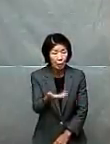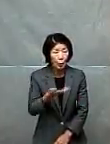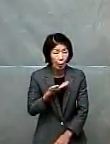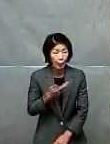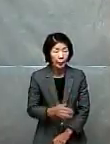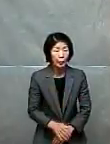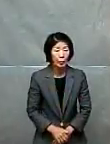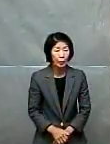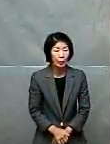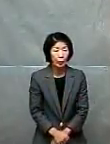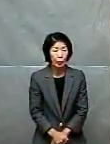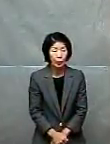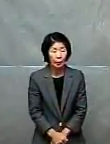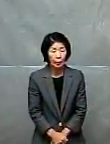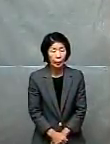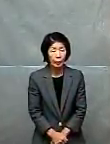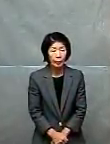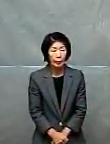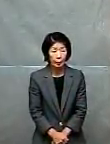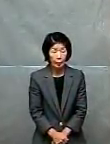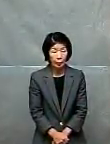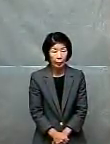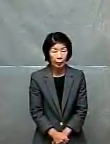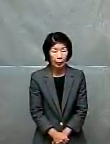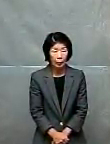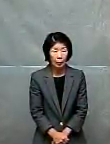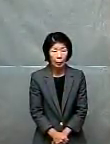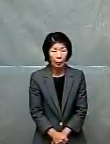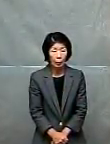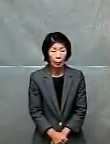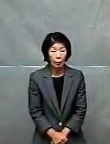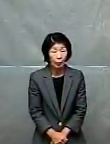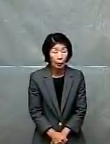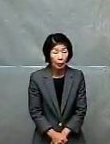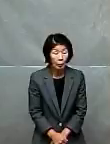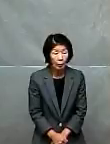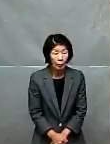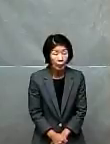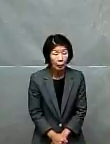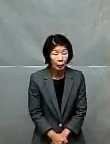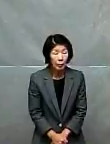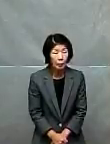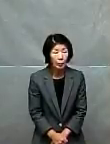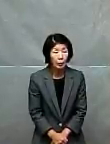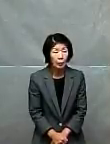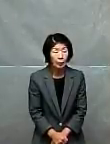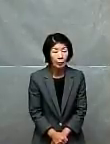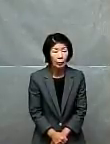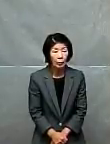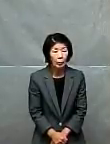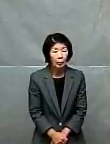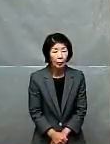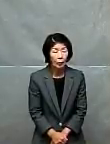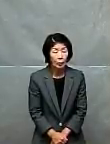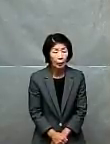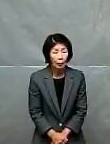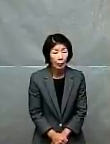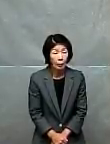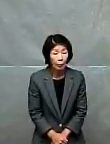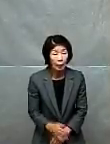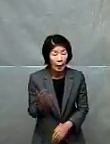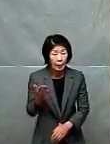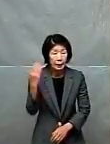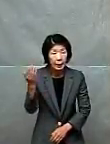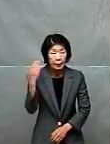あ、すいません、YBC の熊坂です。はい、すいません、またちょっと政務活動費の話に戻るんですけども、 はい、 すいません、まあ、先